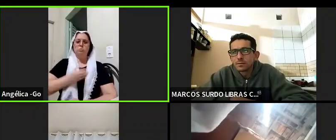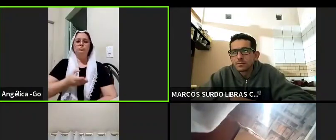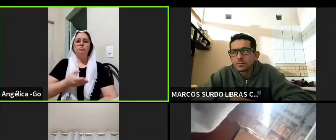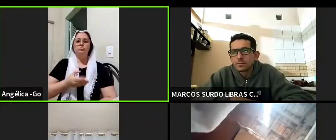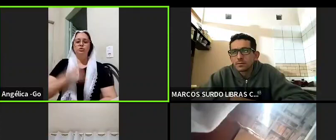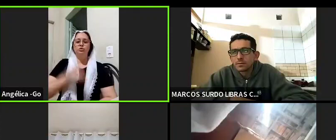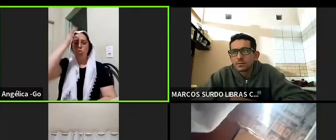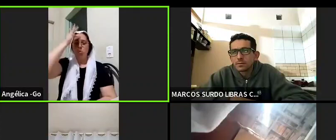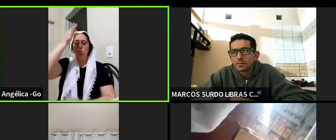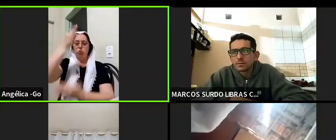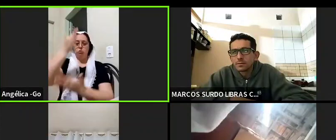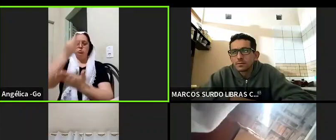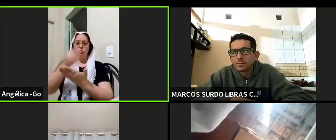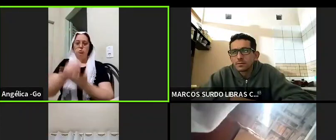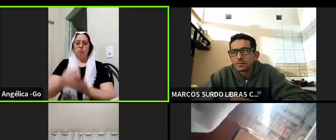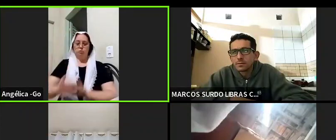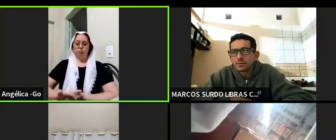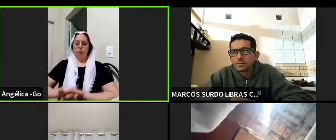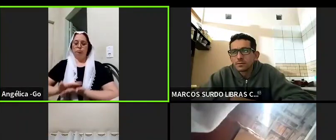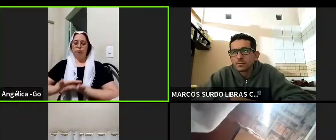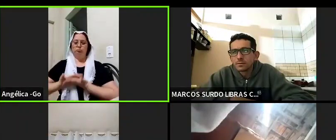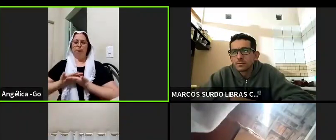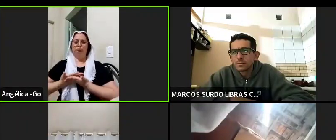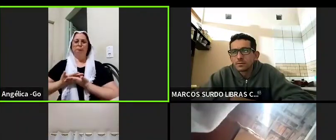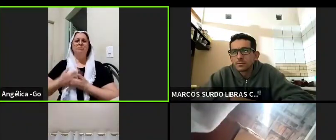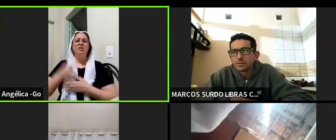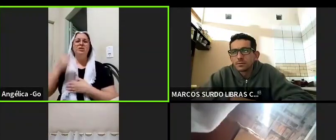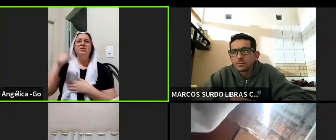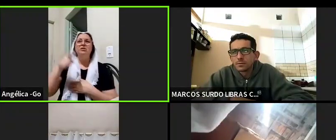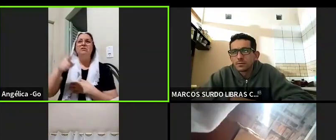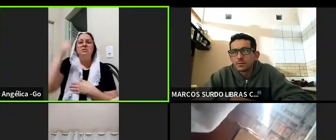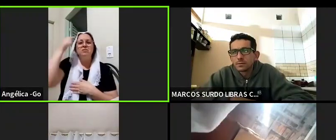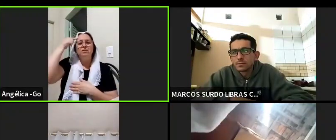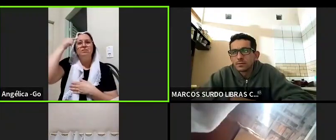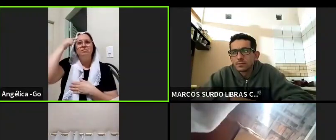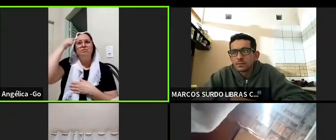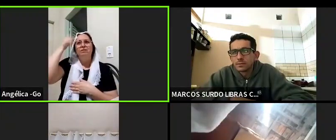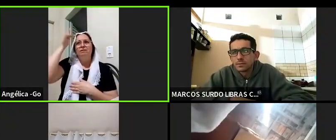O Senhor é quem te guarda. O Senhor é a tua